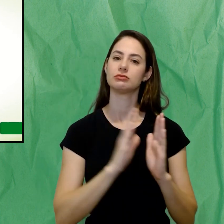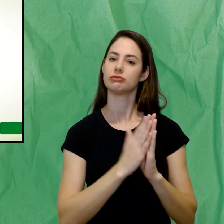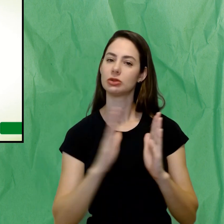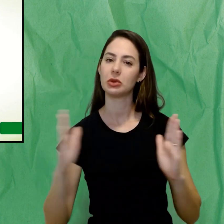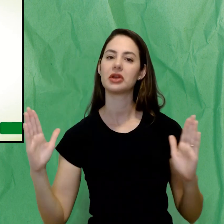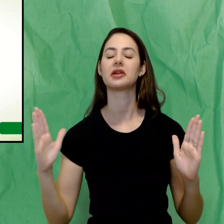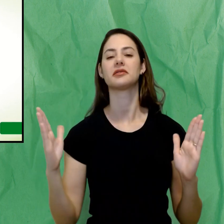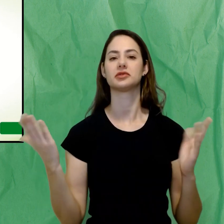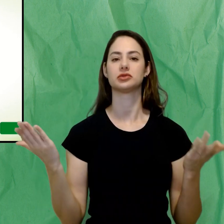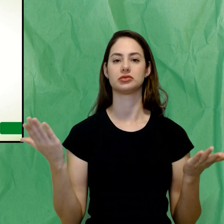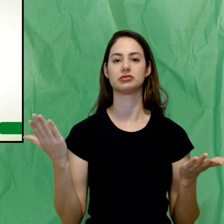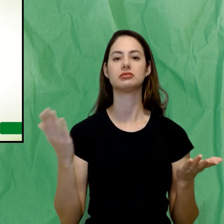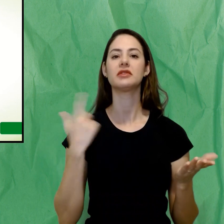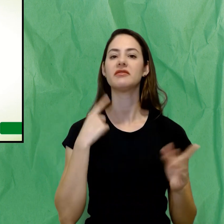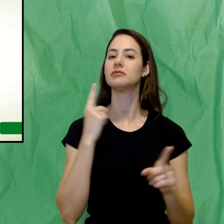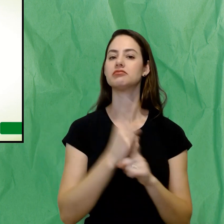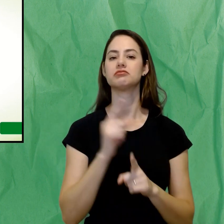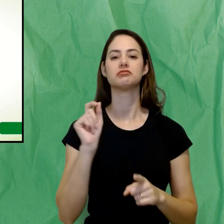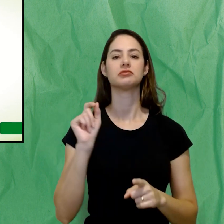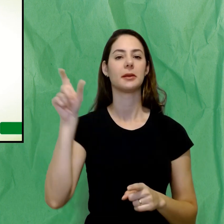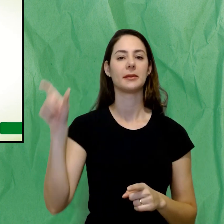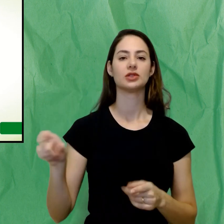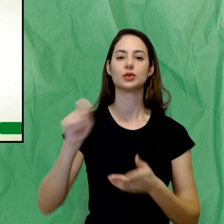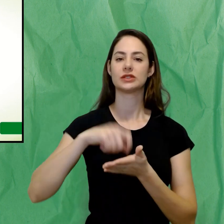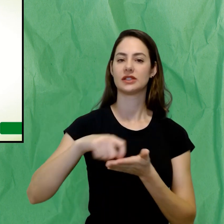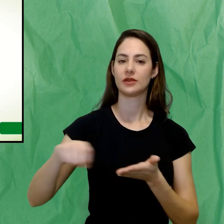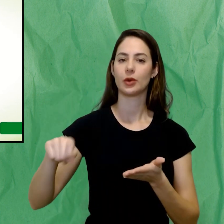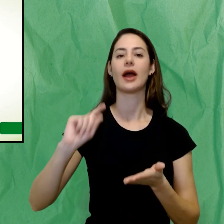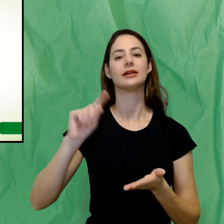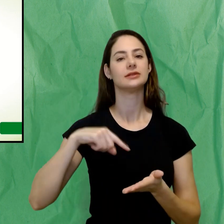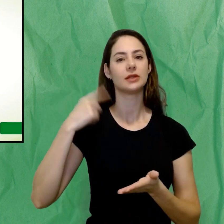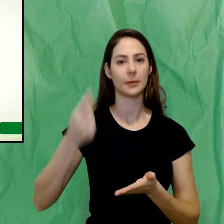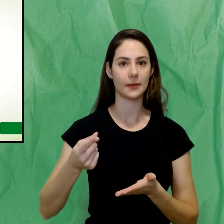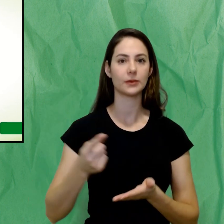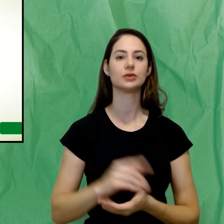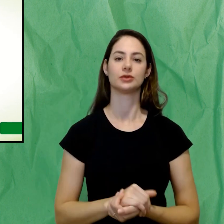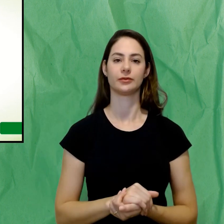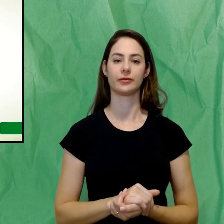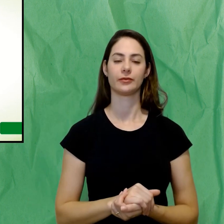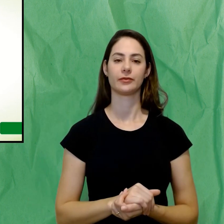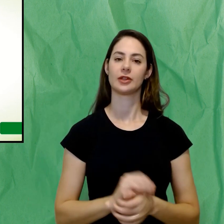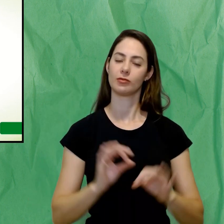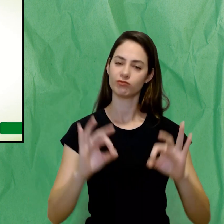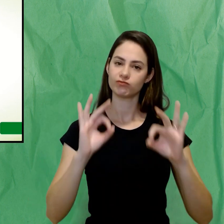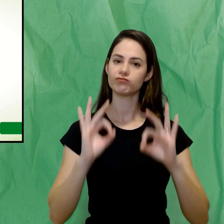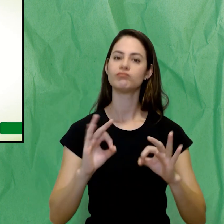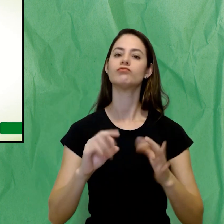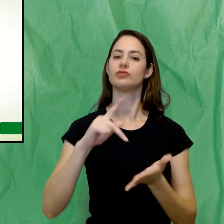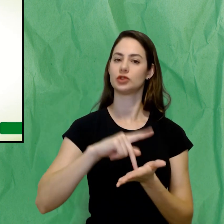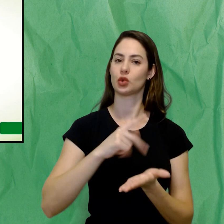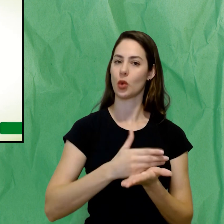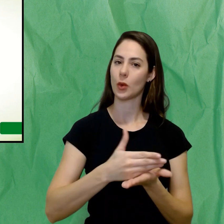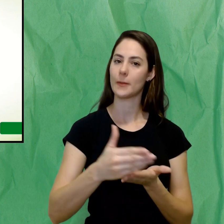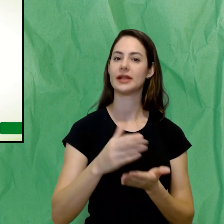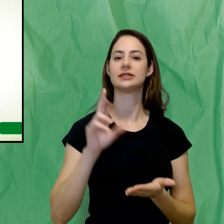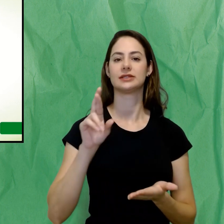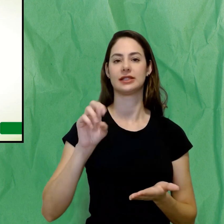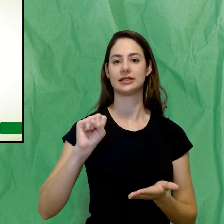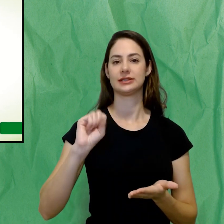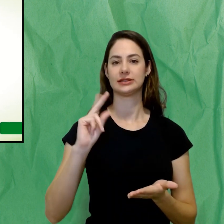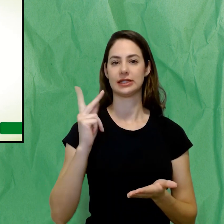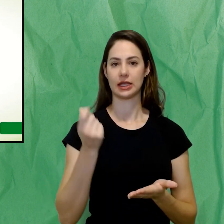acadêmicos, profissionais, para identificar esse autor. E aí sim nós partimos para a parte substancial da resenha, que